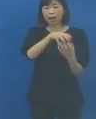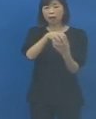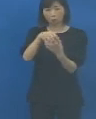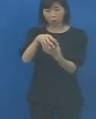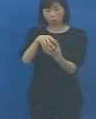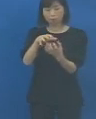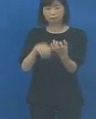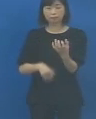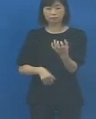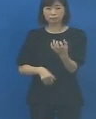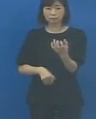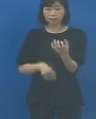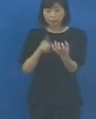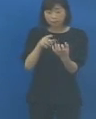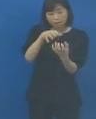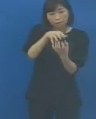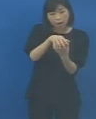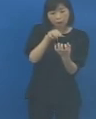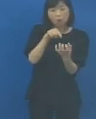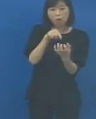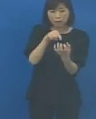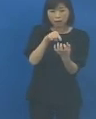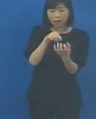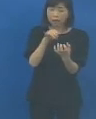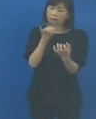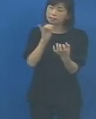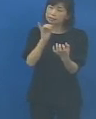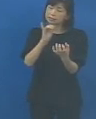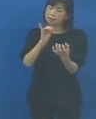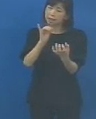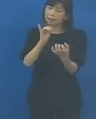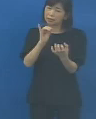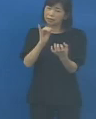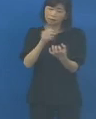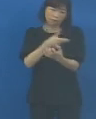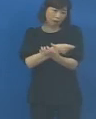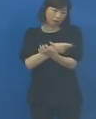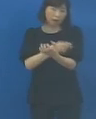ります。だいたい1箱で 1000回程度、